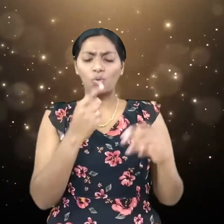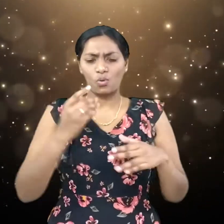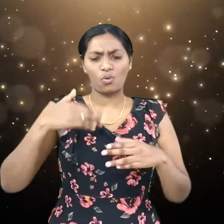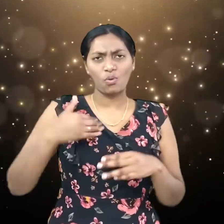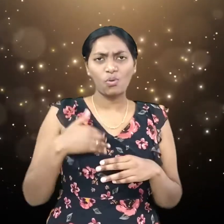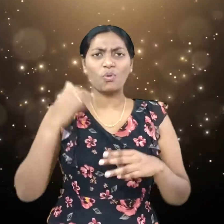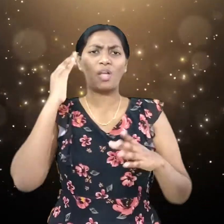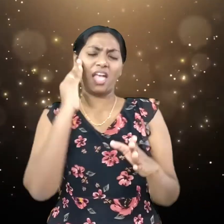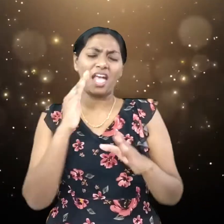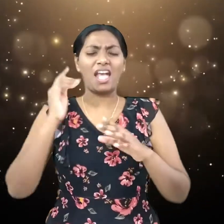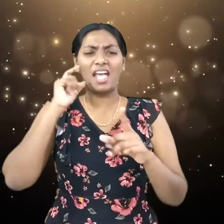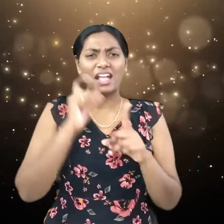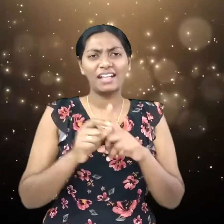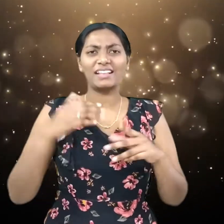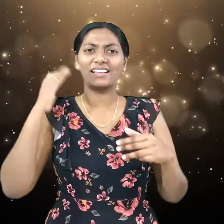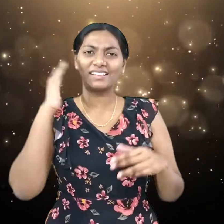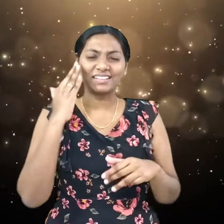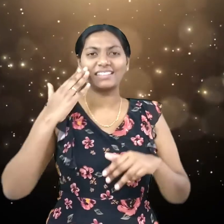मैं कौन हूँ मैं